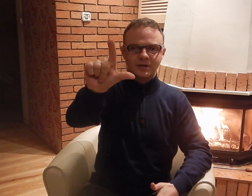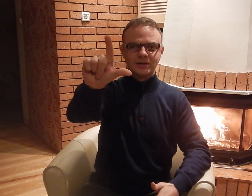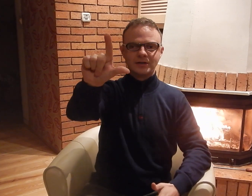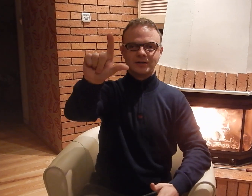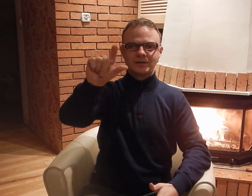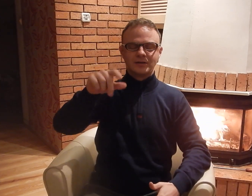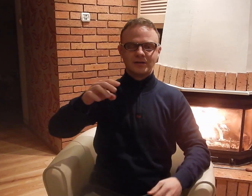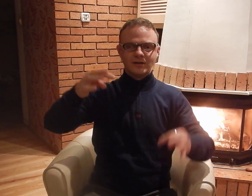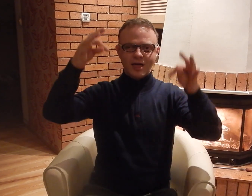zrzutka.pl.